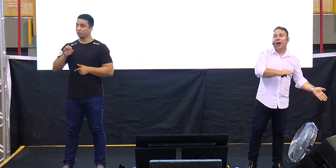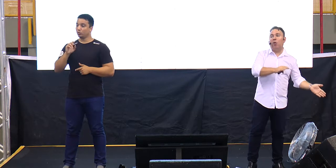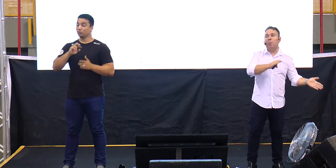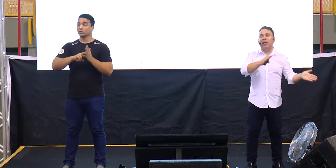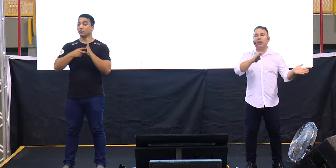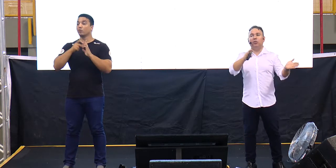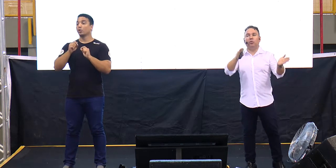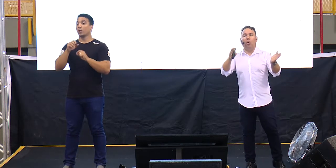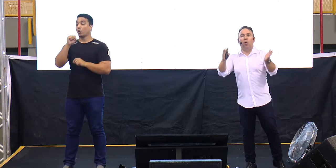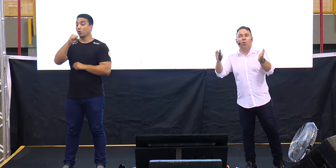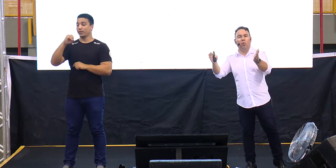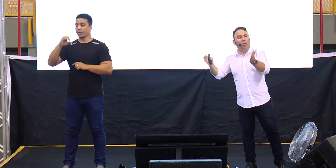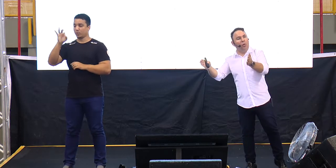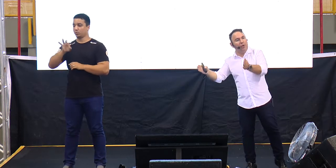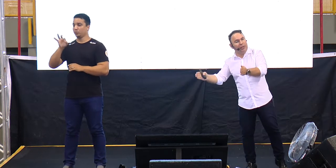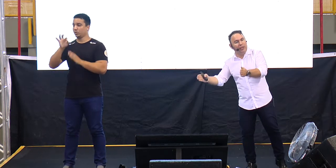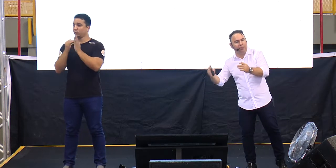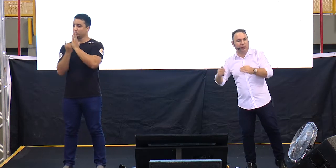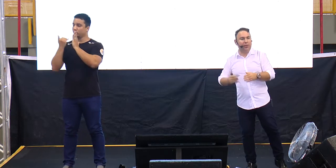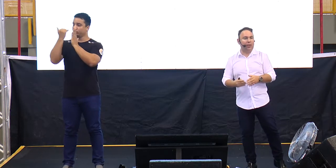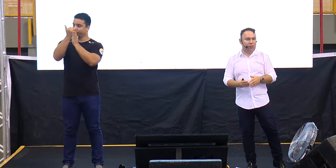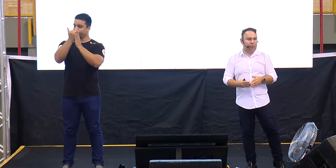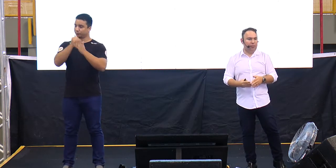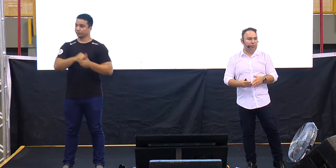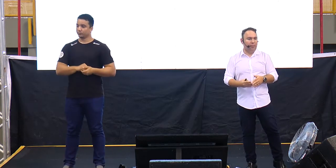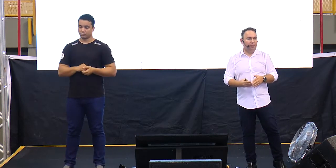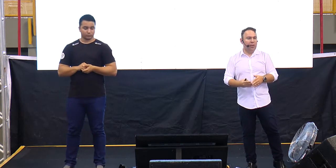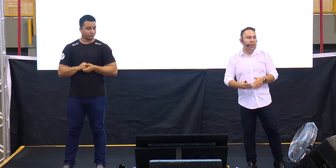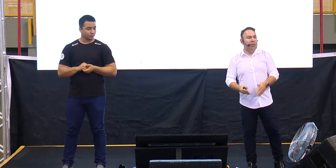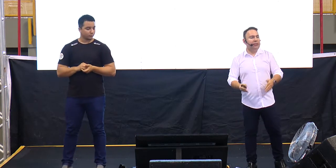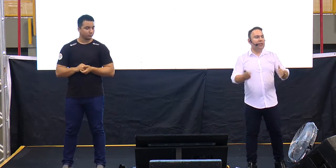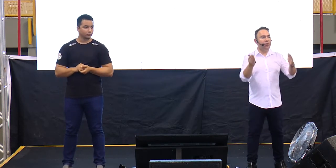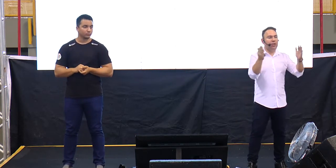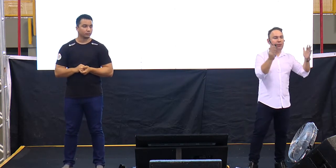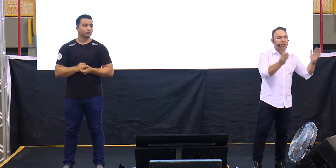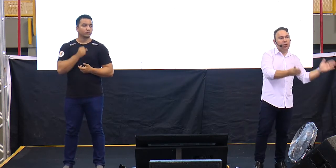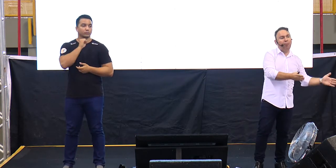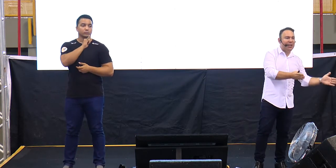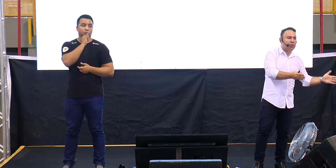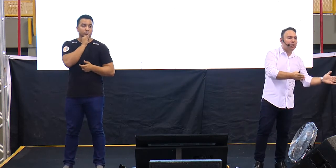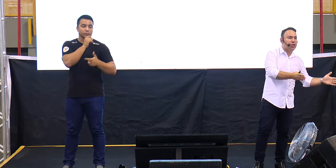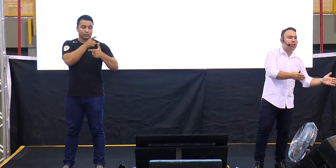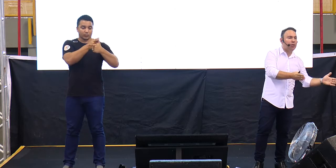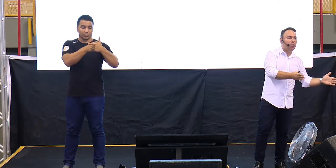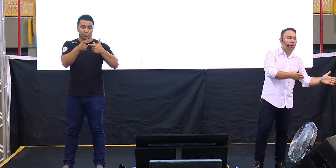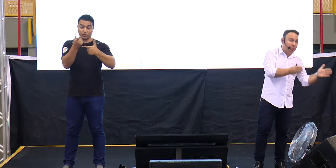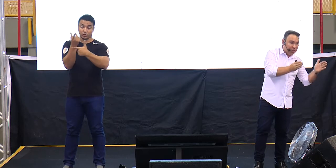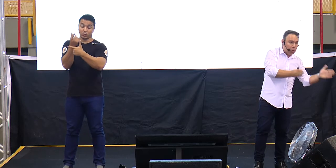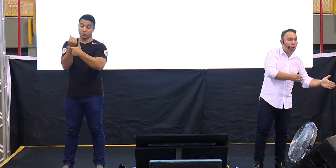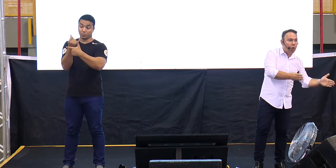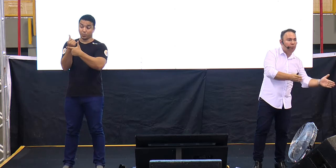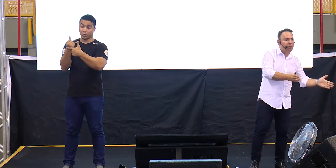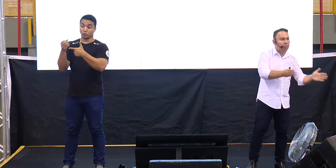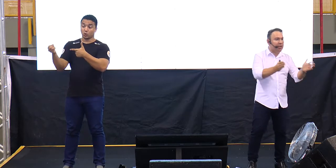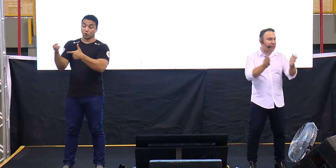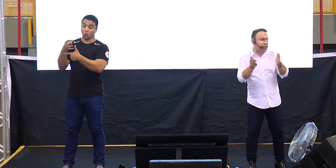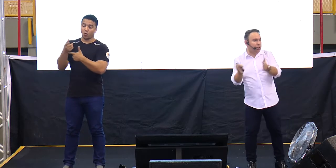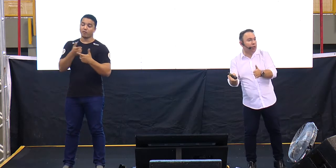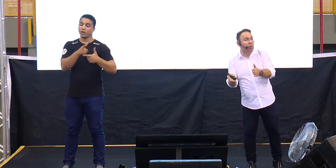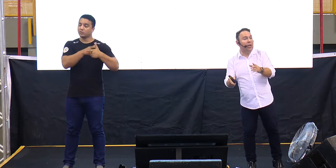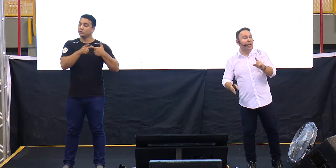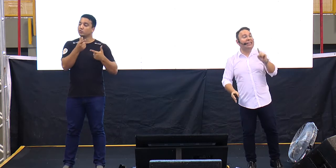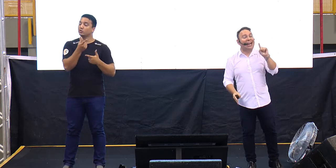era, aumentou 80%. Se eu dividir o preço antigo, preço novo, pelo